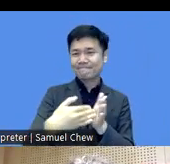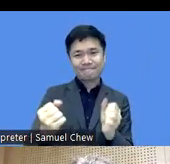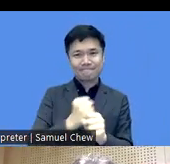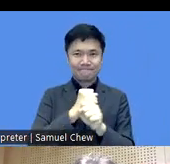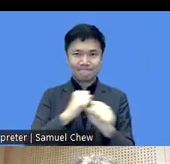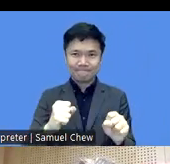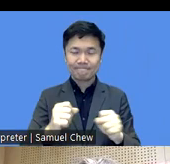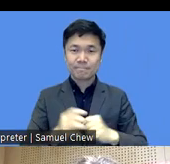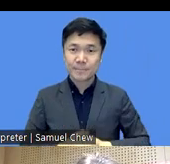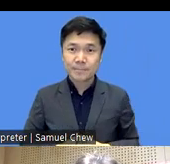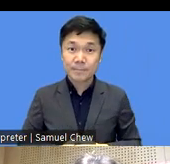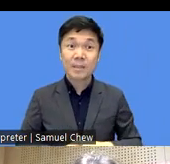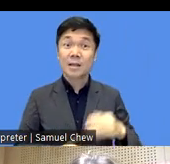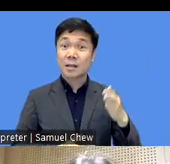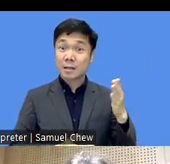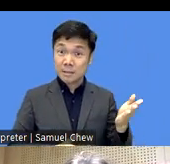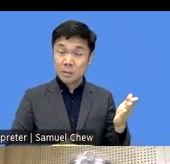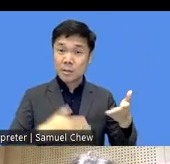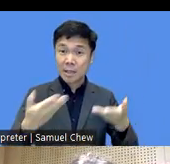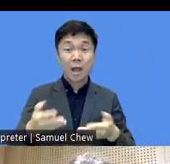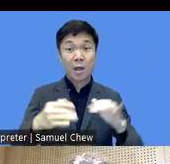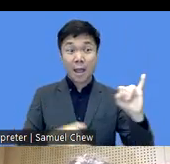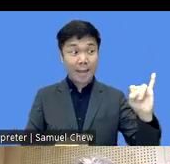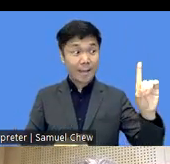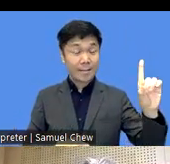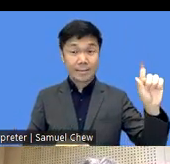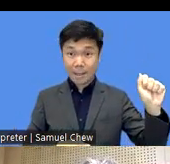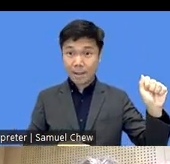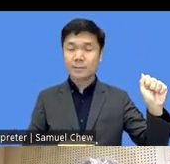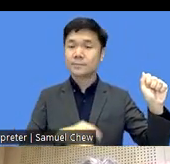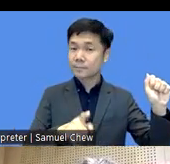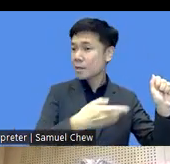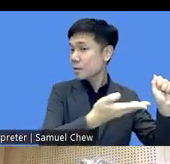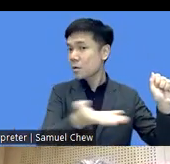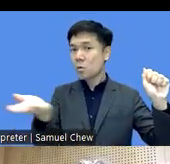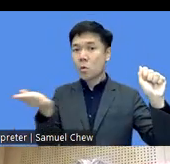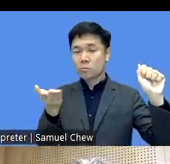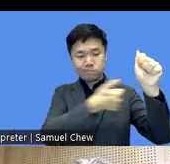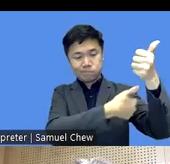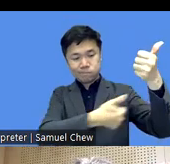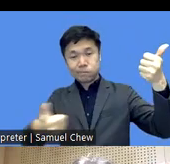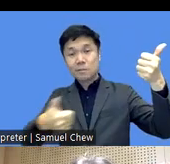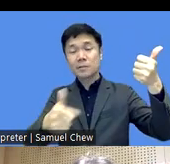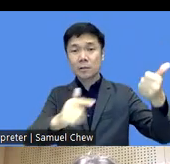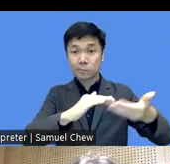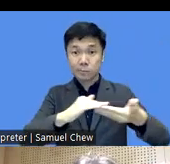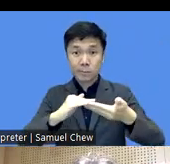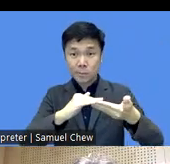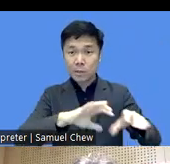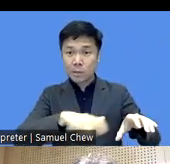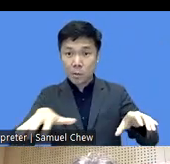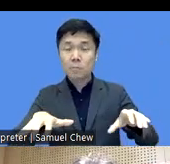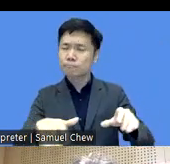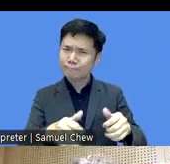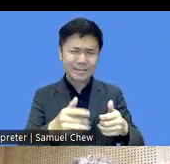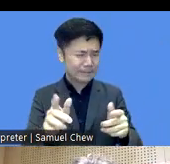This network of the International Disability Alliance and the different national organizations is very important, because you could provide